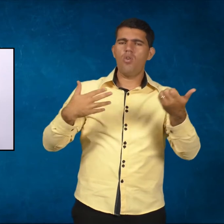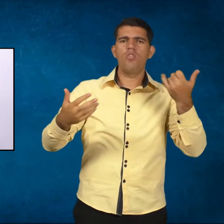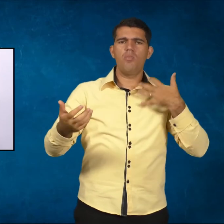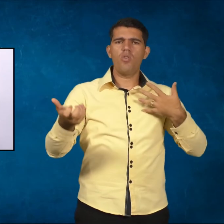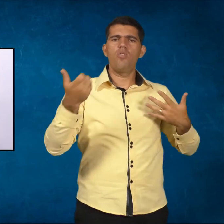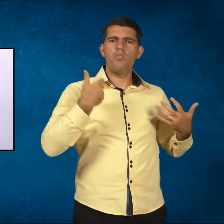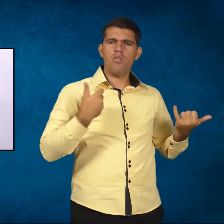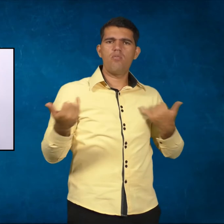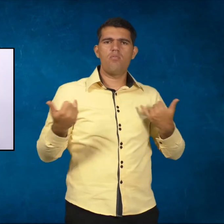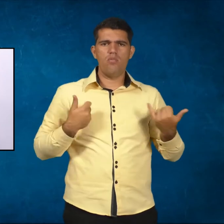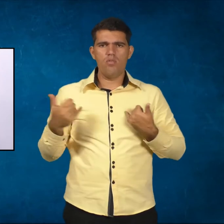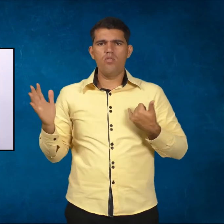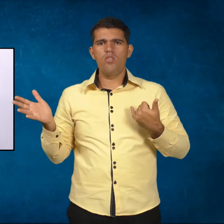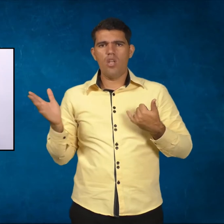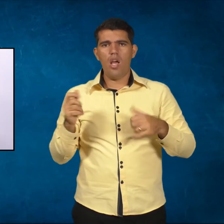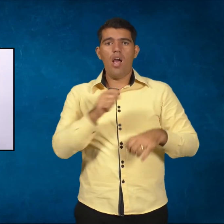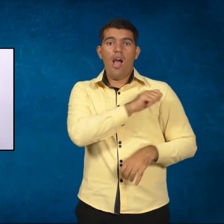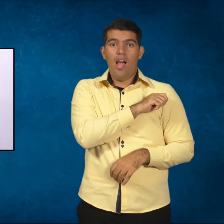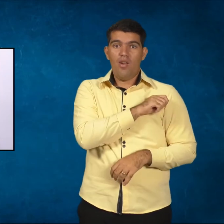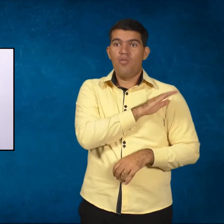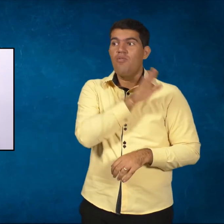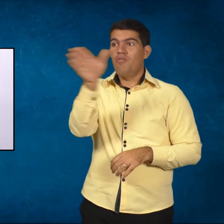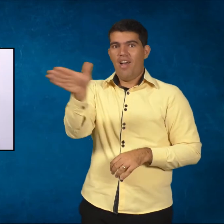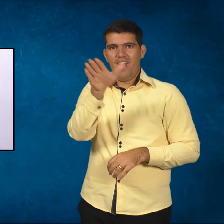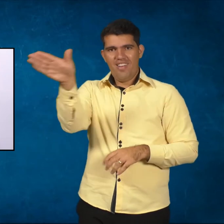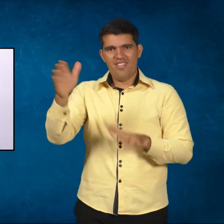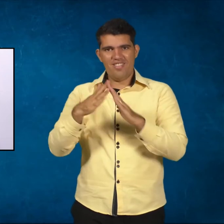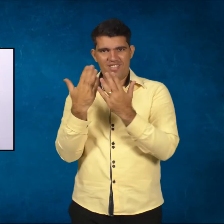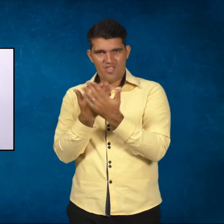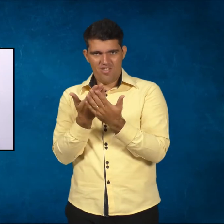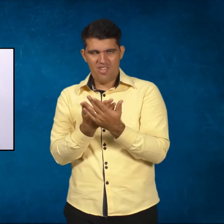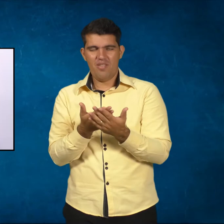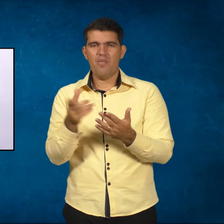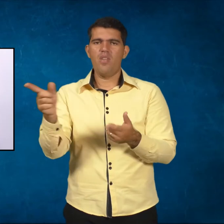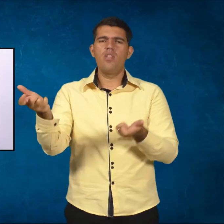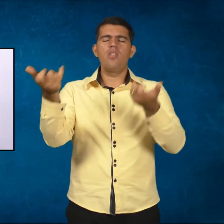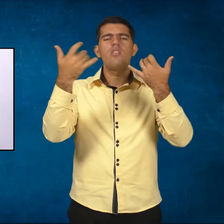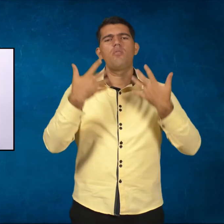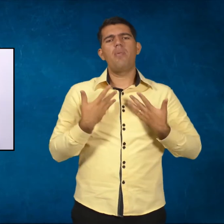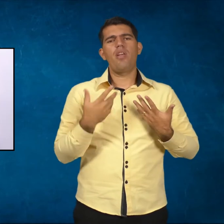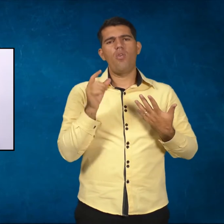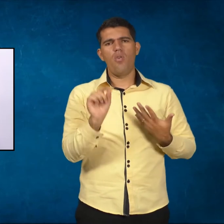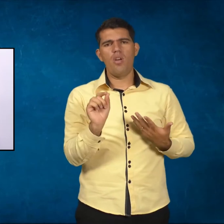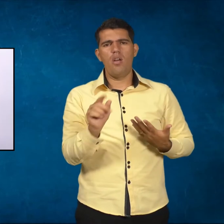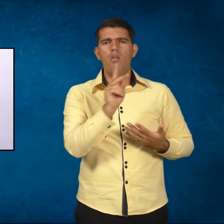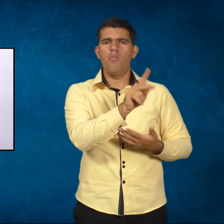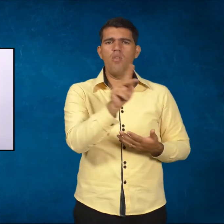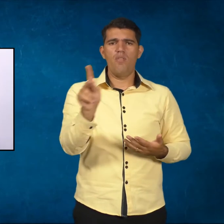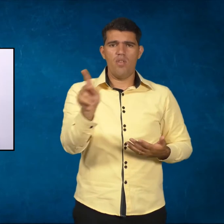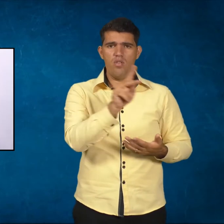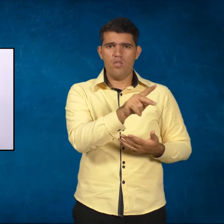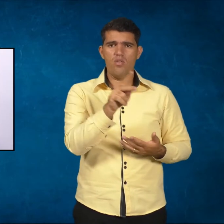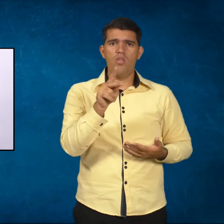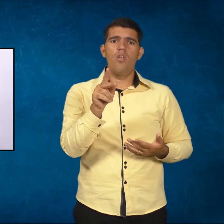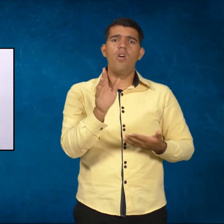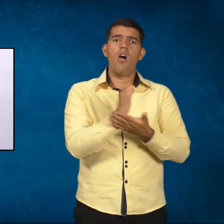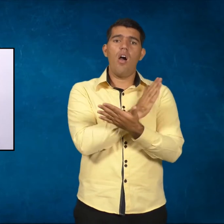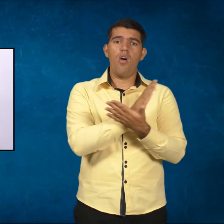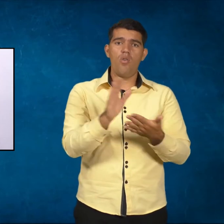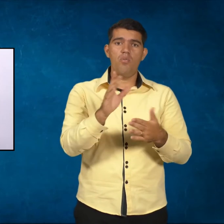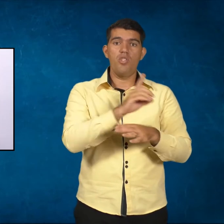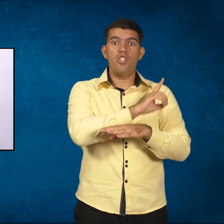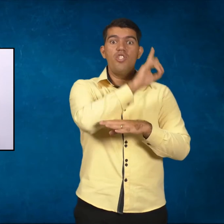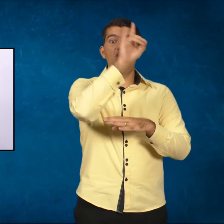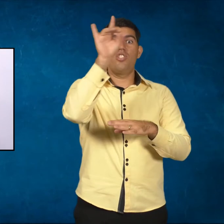relatos nos estágios que a gente tem dos alunos que vão às escolas né infelizmente tem ouvido relatos e que professoras durante o